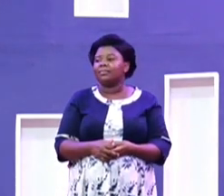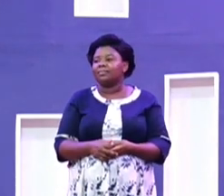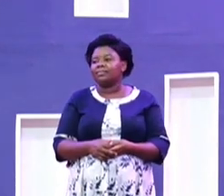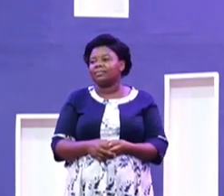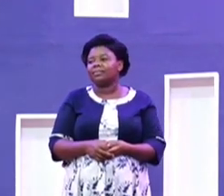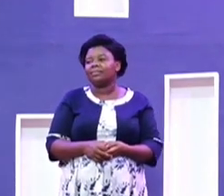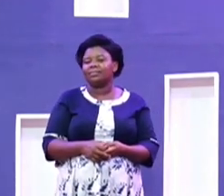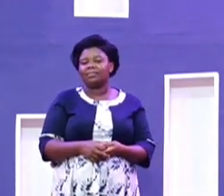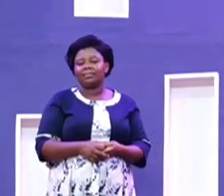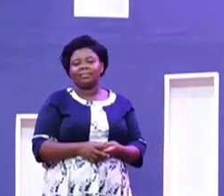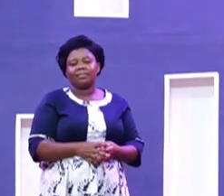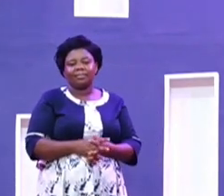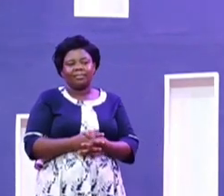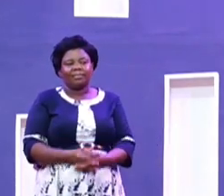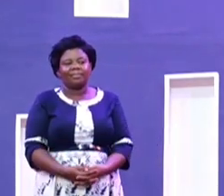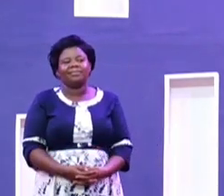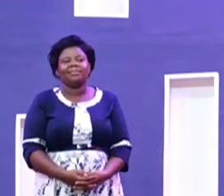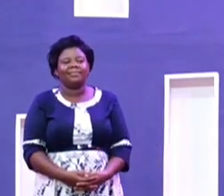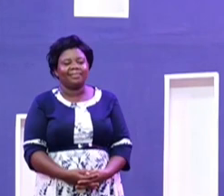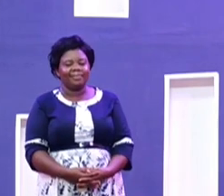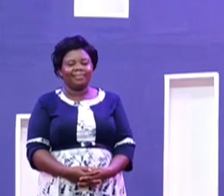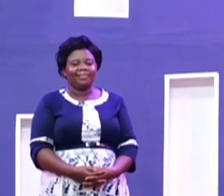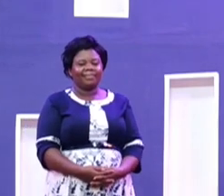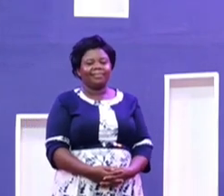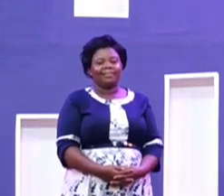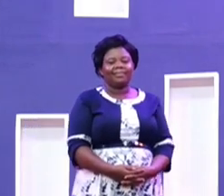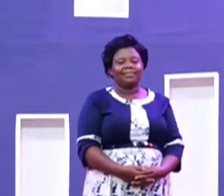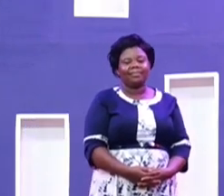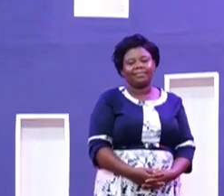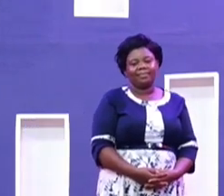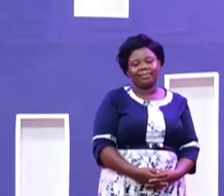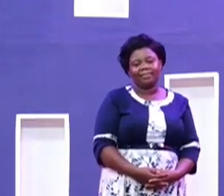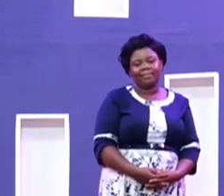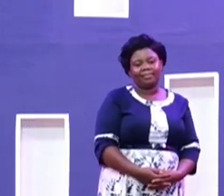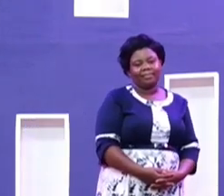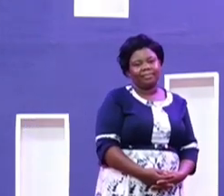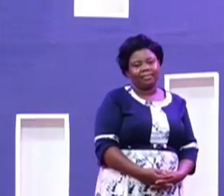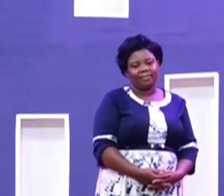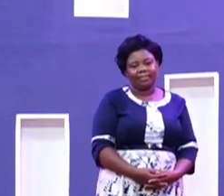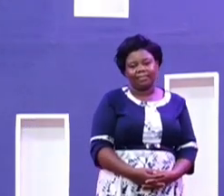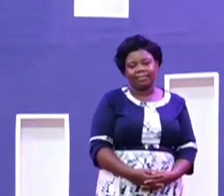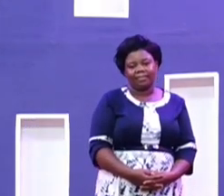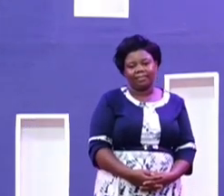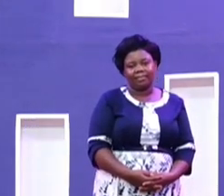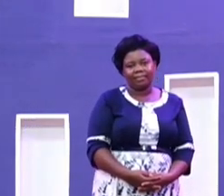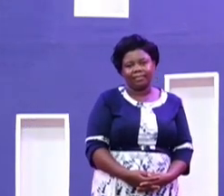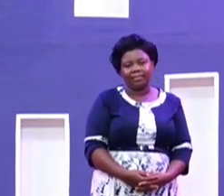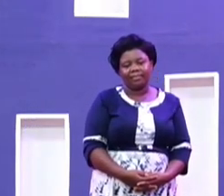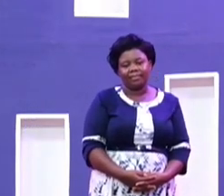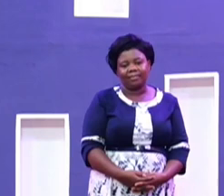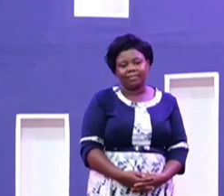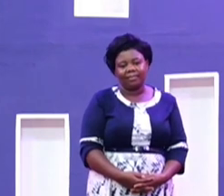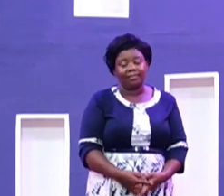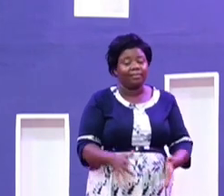Ekyo kimu. Ekyakabiri, habwaki Yesu tumweta omwana wa ruha,